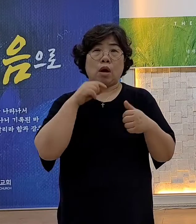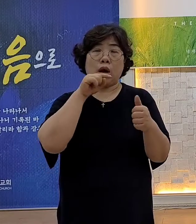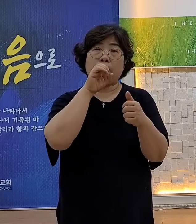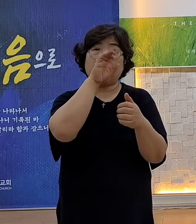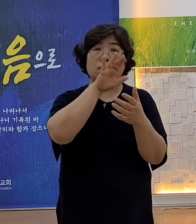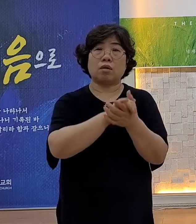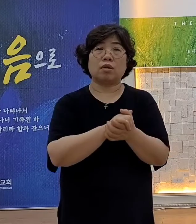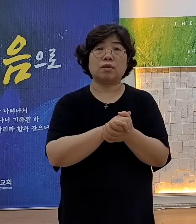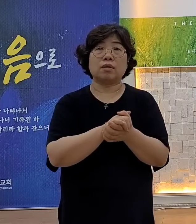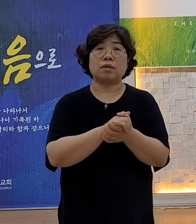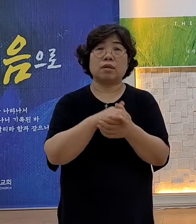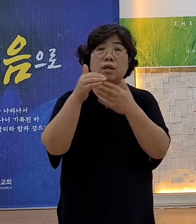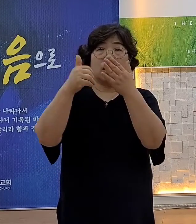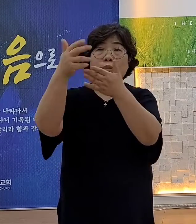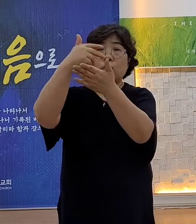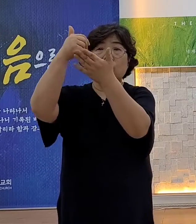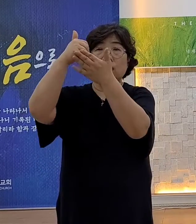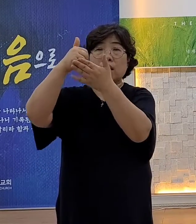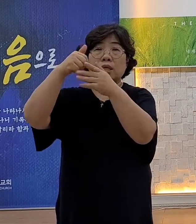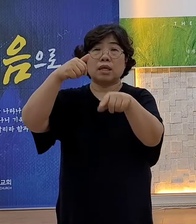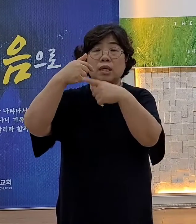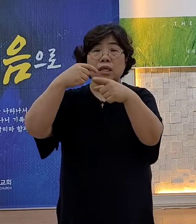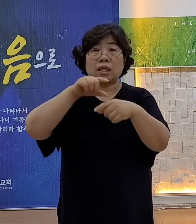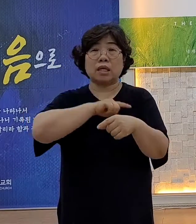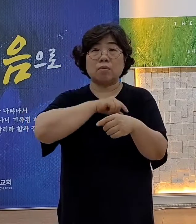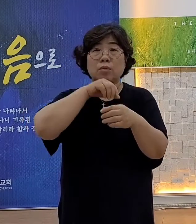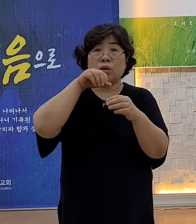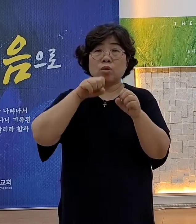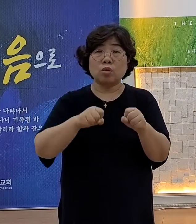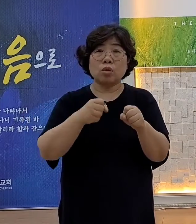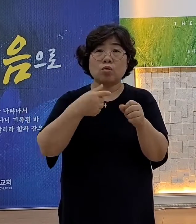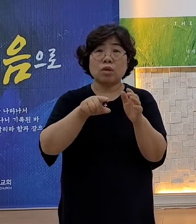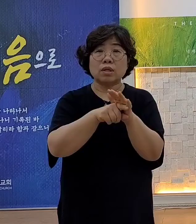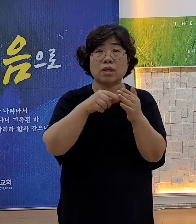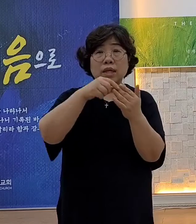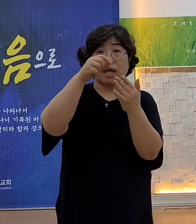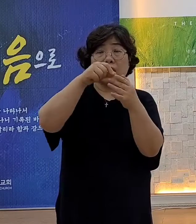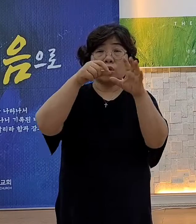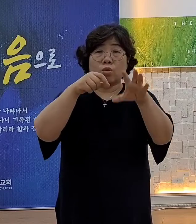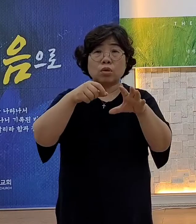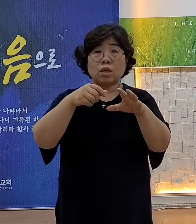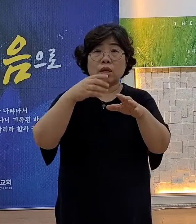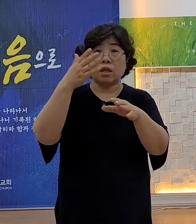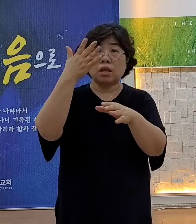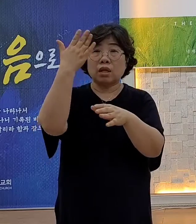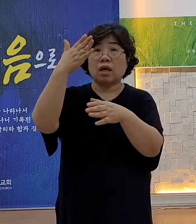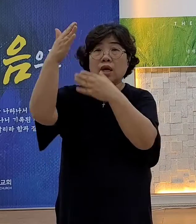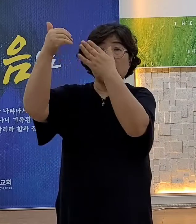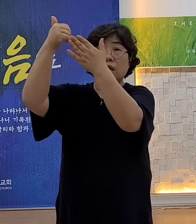즐거워할지니라 이렇게 말하죠. 하나님의 자기 이름을 두시려고 우리를 택하신 그 곳에서